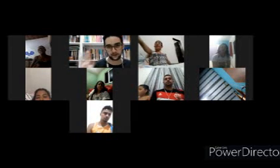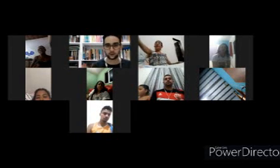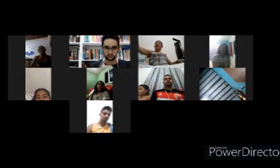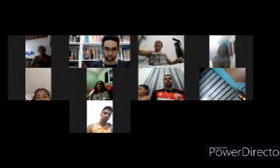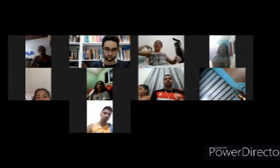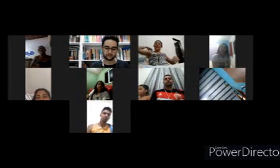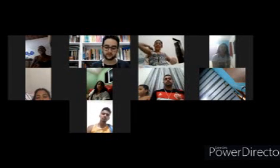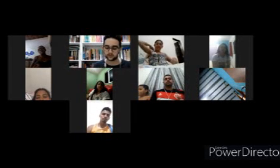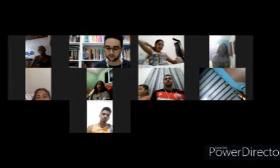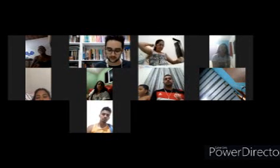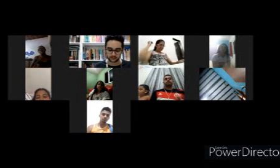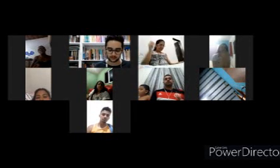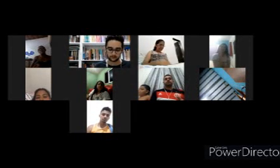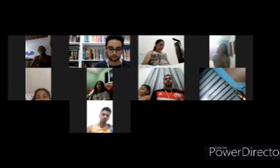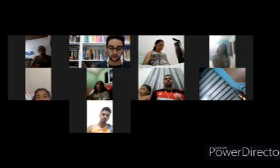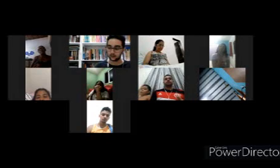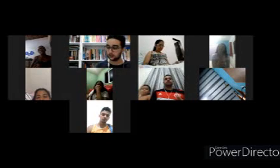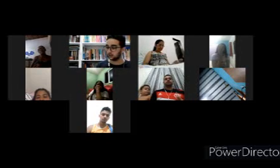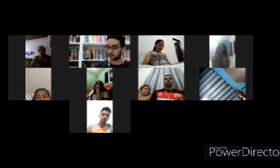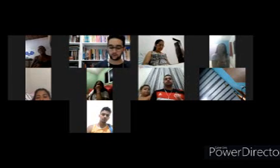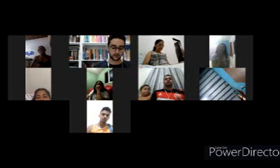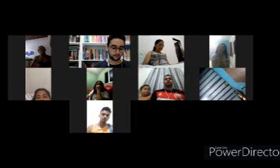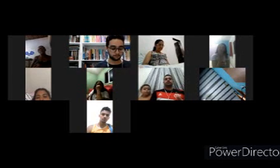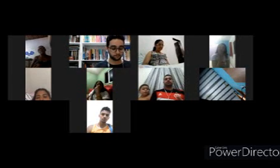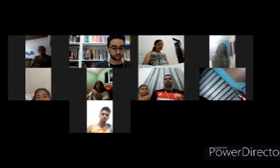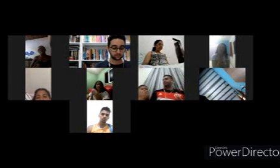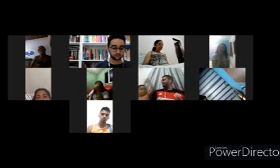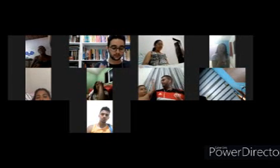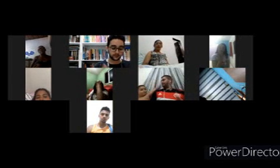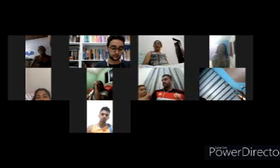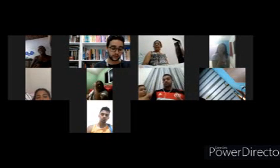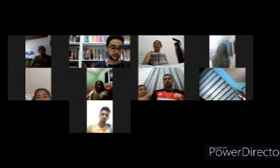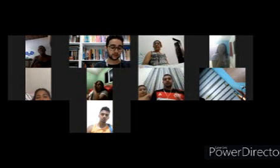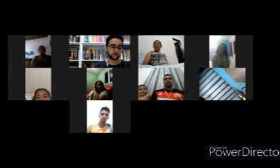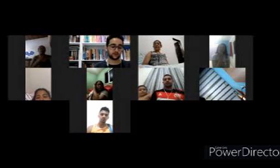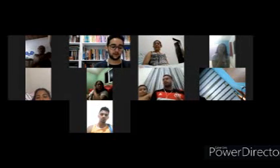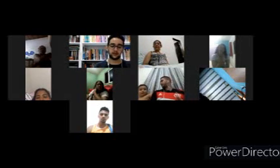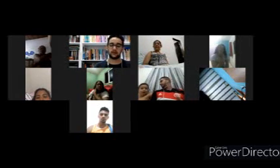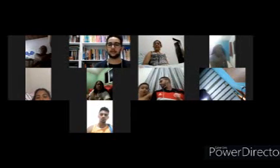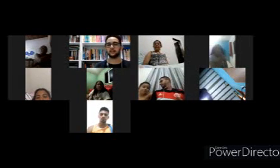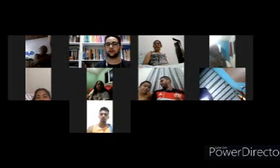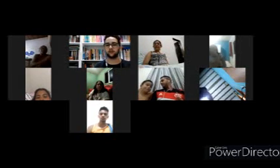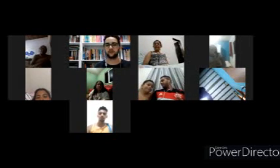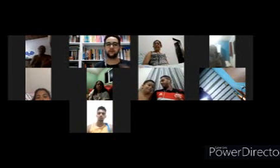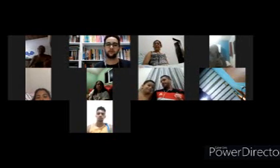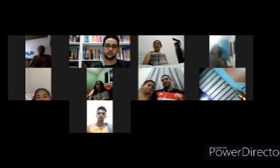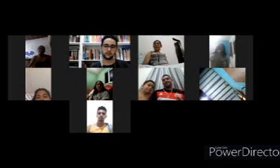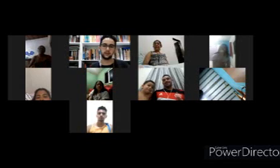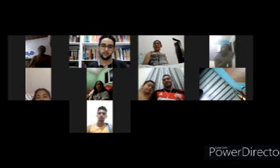frente eu volto, para ver se vocês não esqueceram. Então, bora lá. Dando início, a gente vai ver essas palavras avulsas e depois